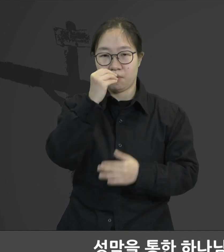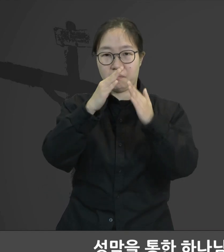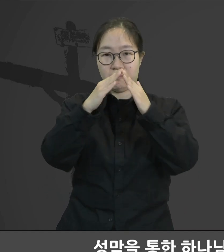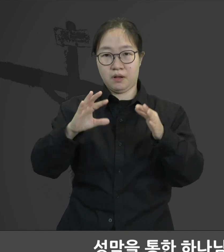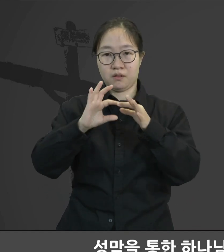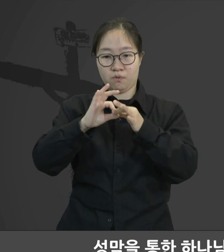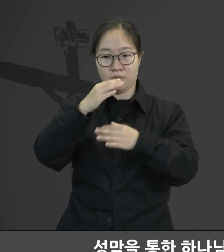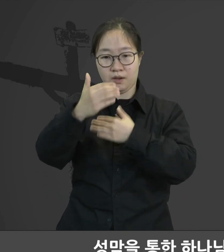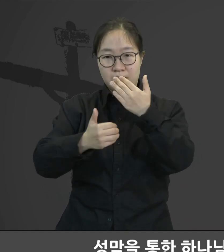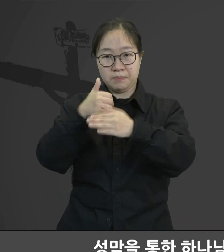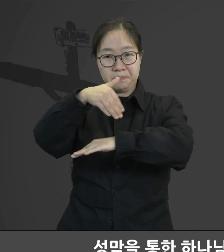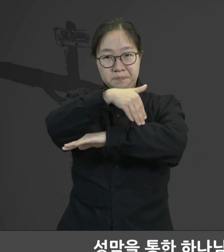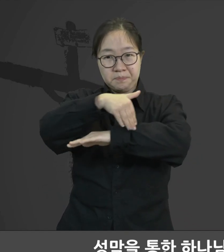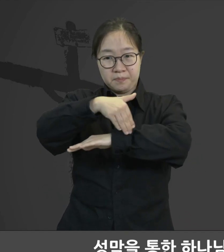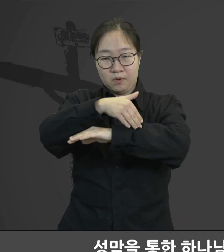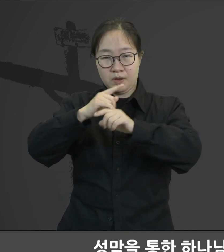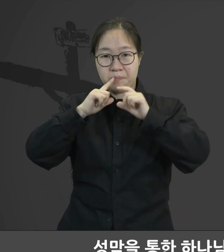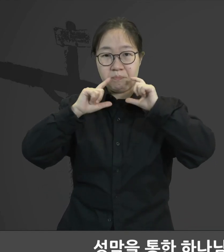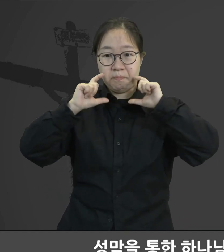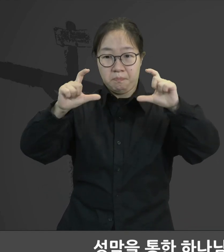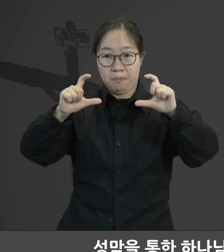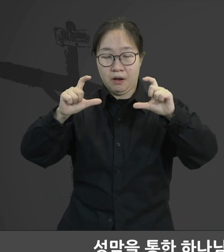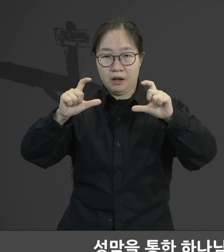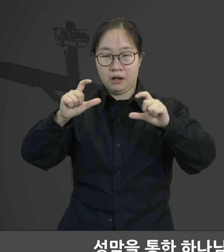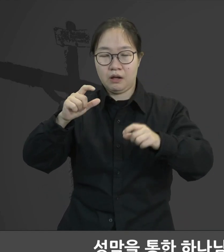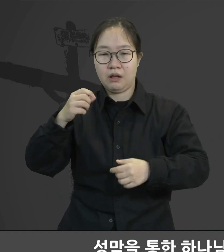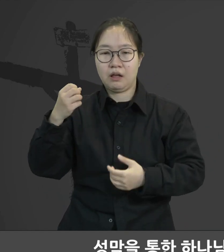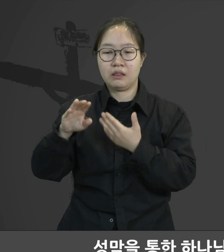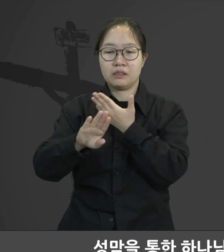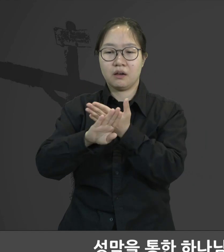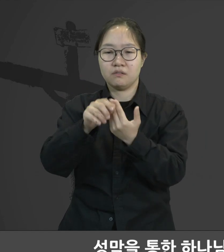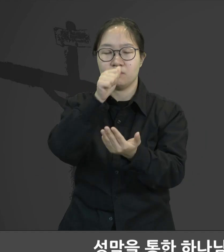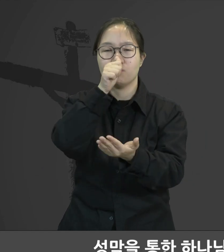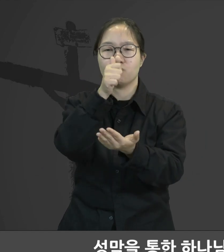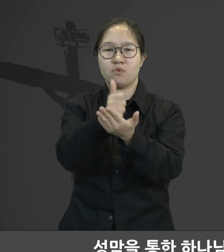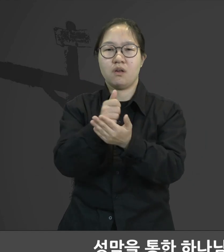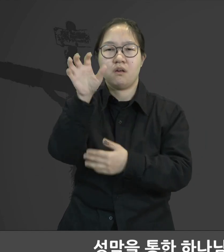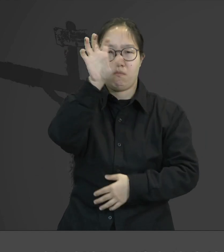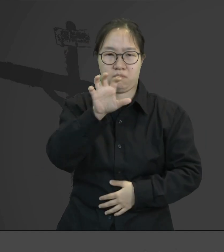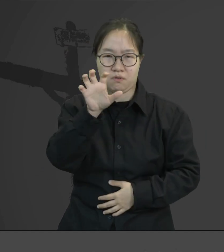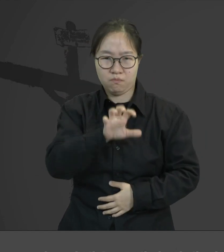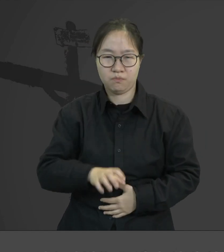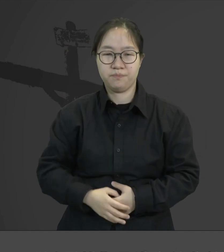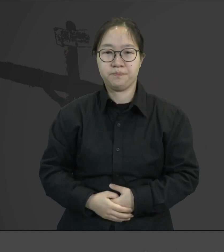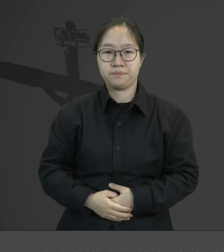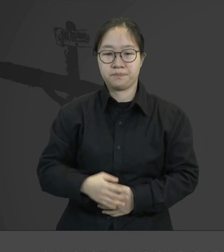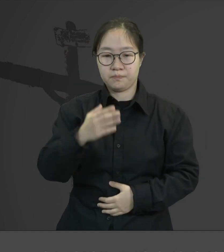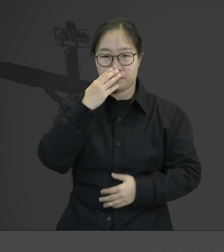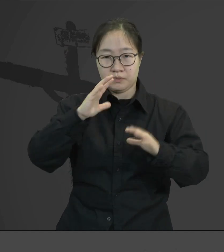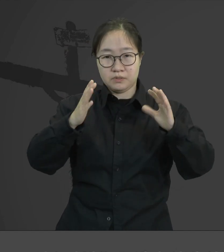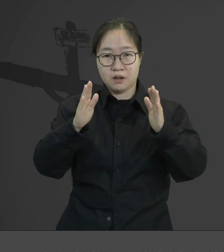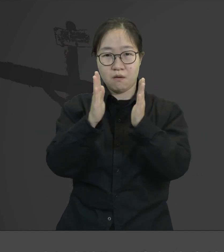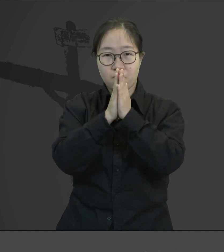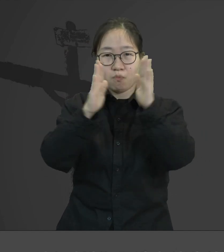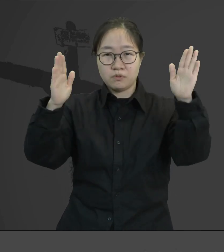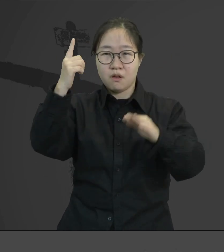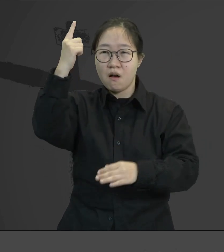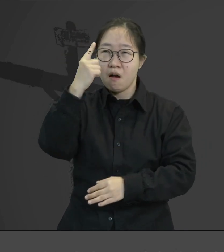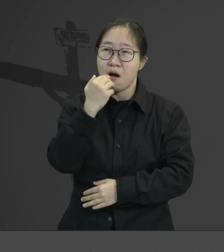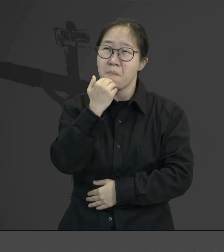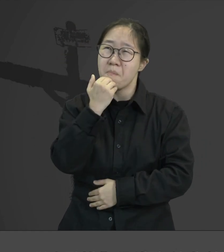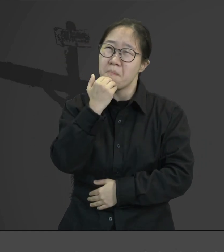성막을 통한 하나님의 계획이 선포되자마자 또 다른 타락이 뒤따릅니다. 이스라엘은 모세가